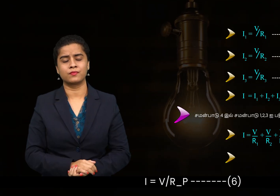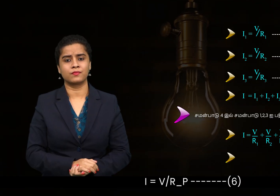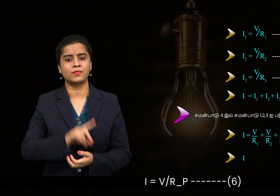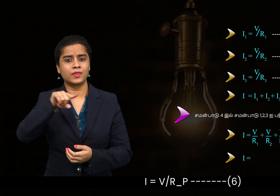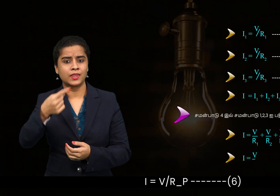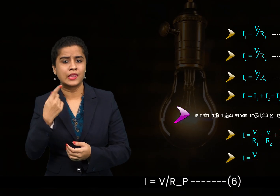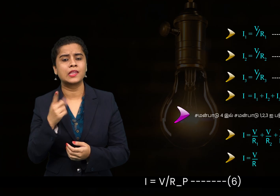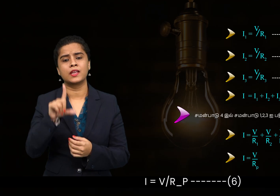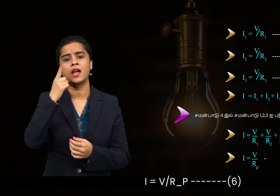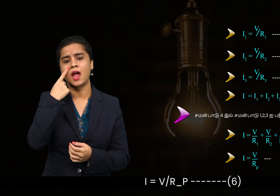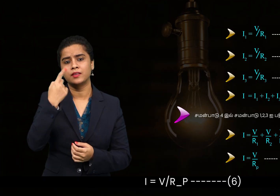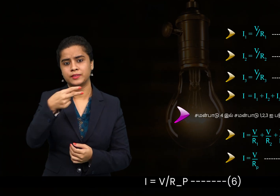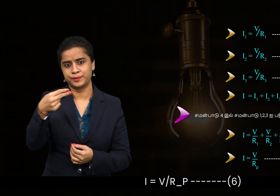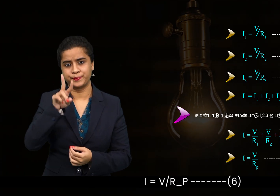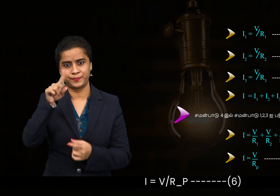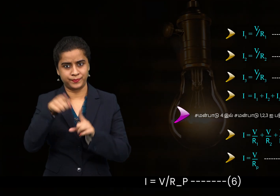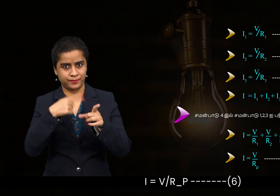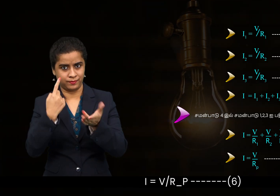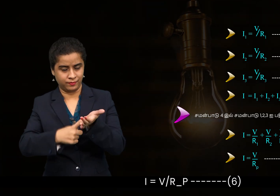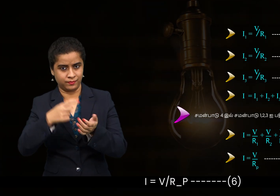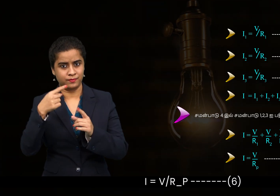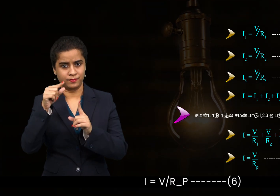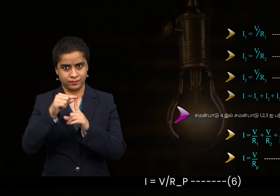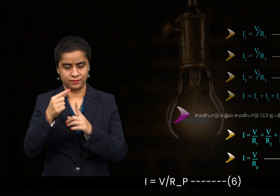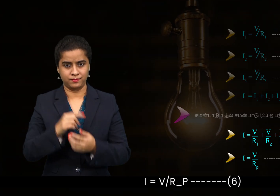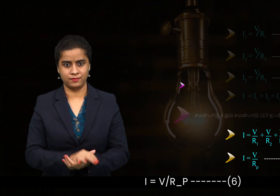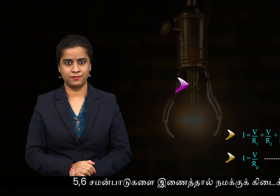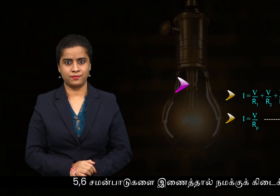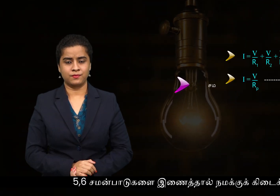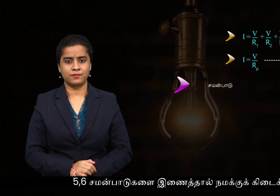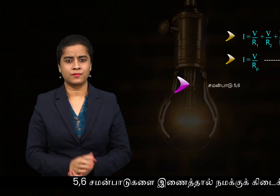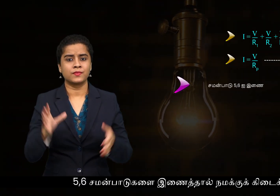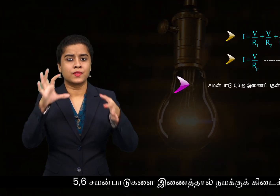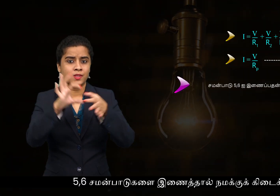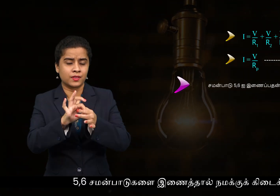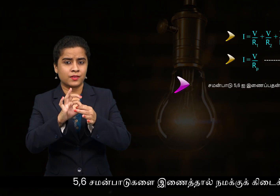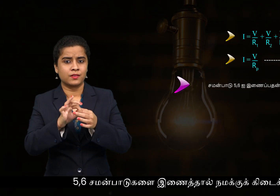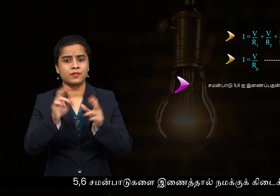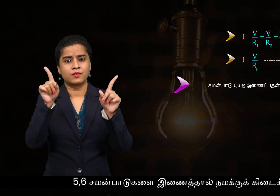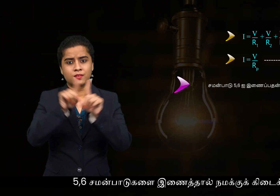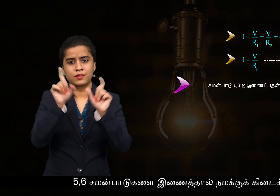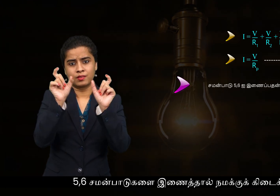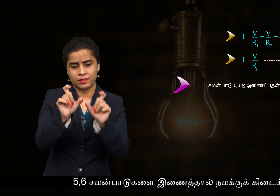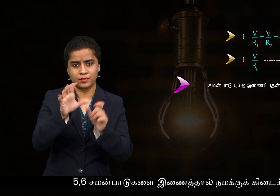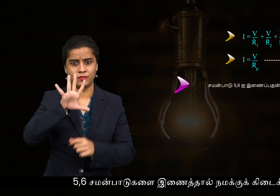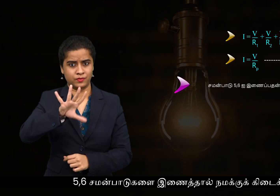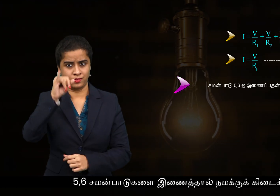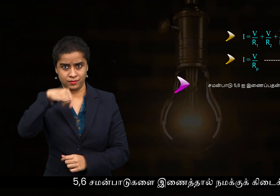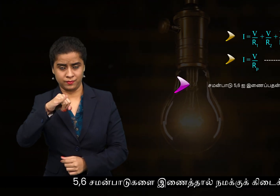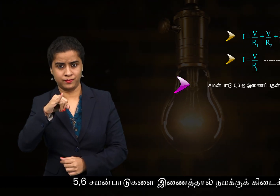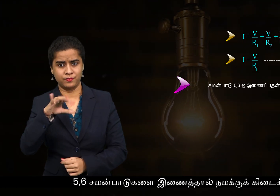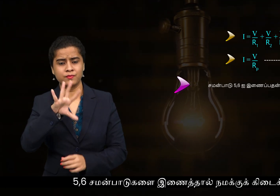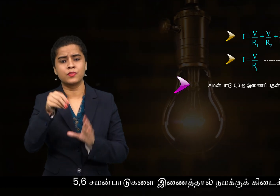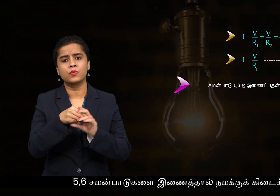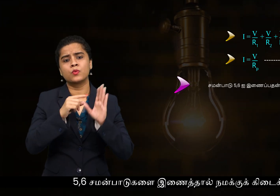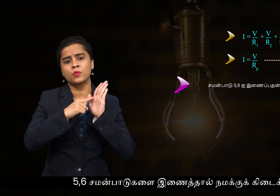I ஈடு V கீழ் R கீழ் P சமன்பாடு 6. 5, 6 சமன்பாடுகளை இணைத்தால் நமக்கு